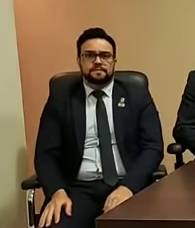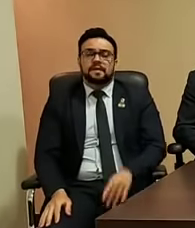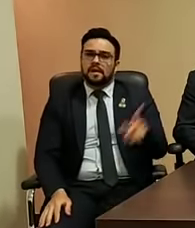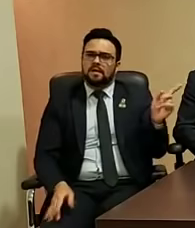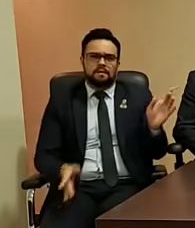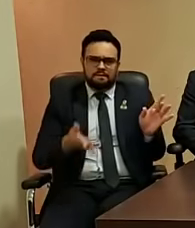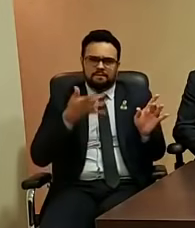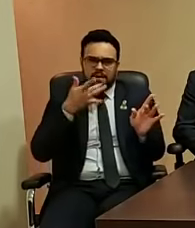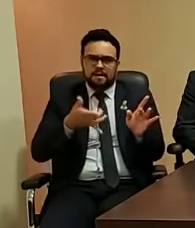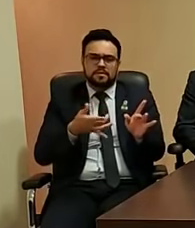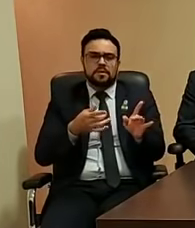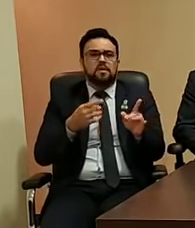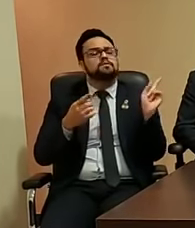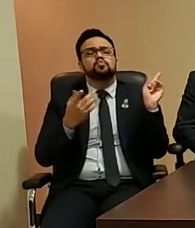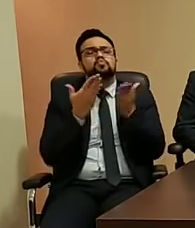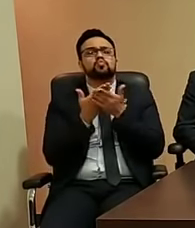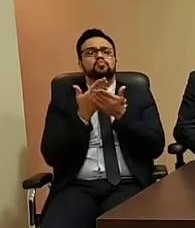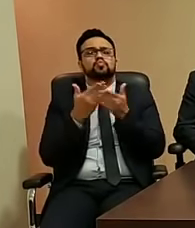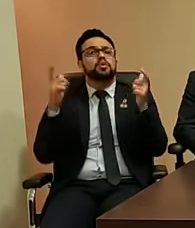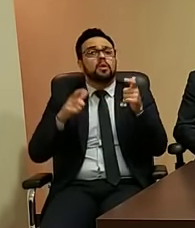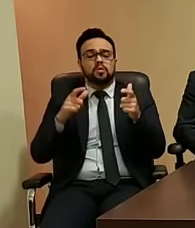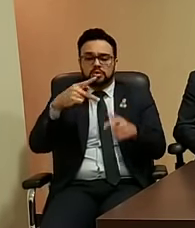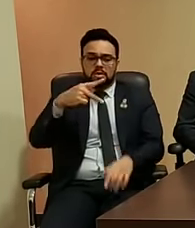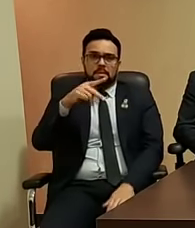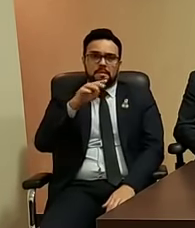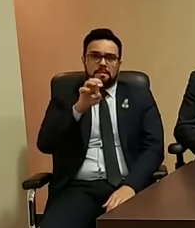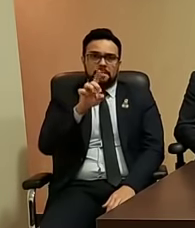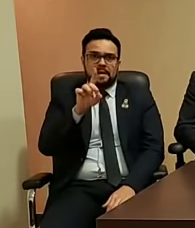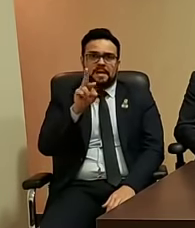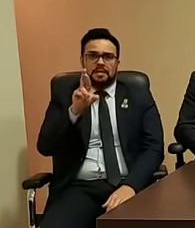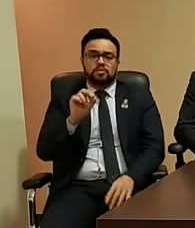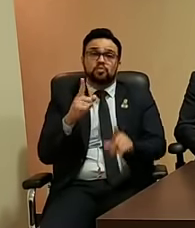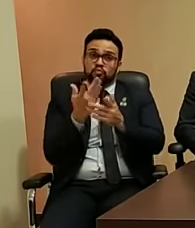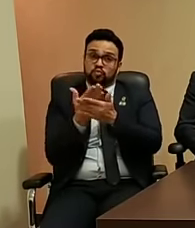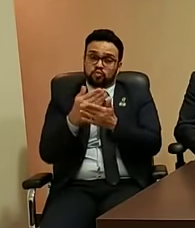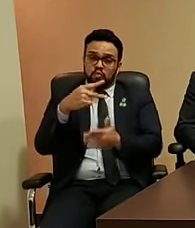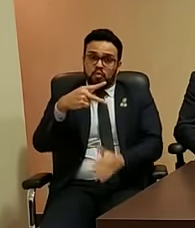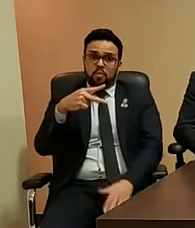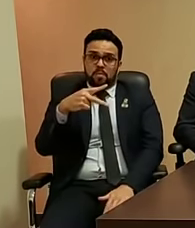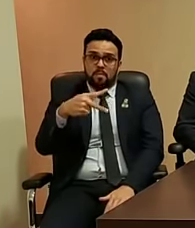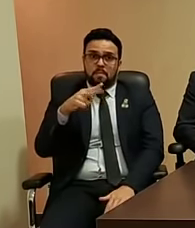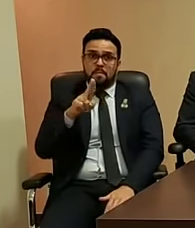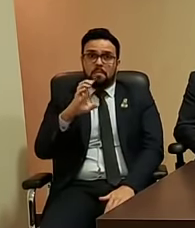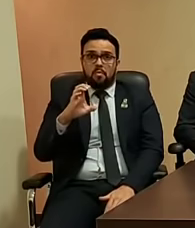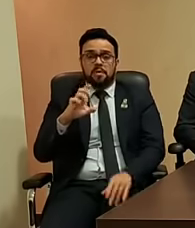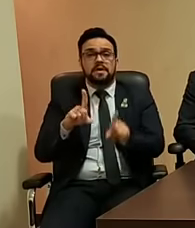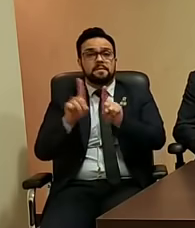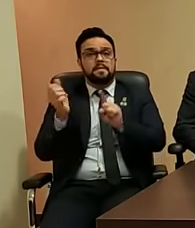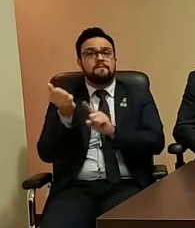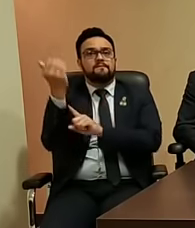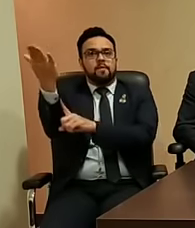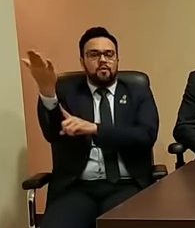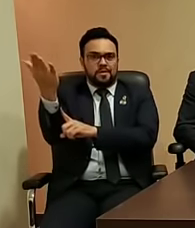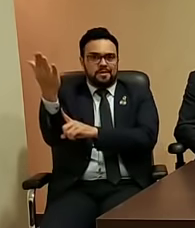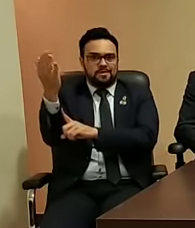Tá? Você estudou onde, Pedro? Eu estudei na PUC e estudei fora do Brasil, fiz doutorado